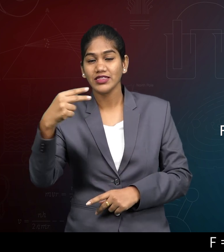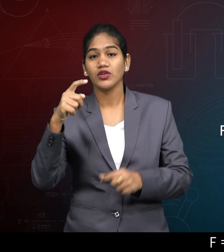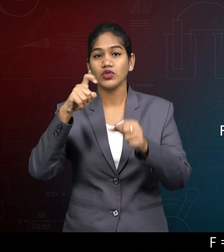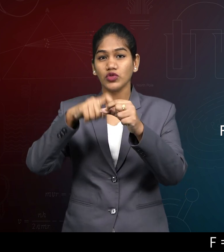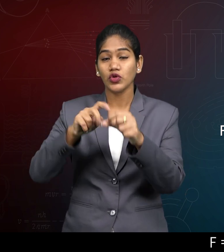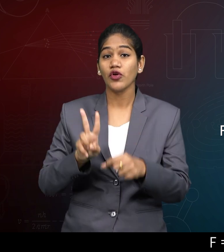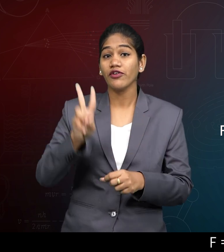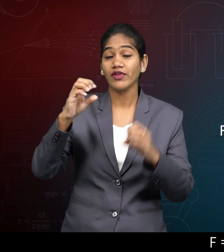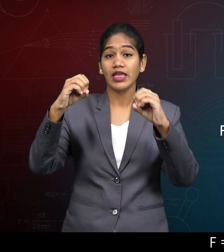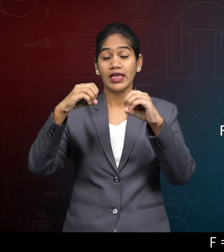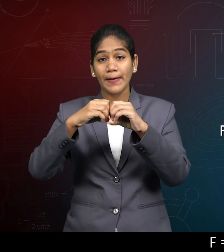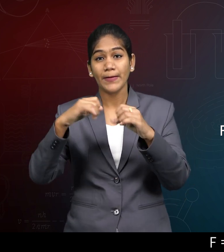F=qvb sin.